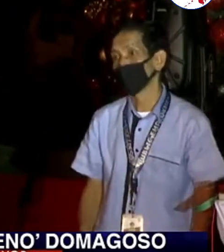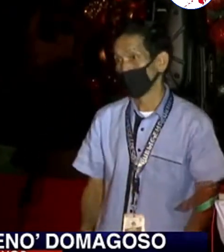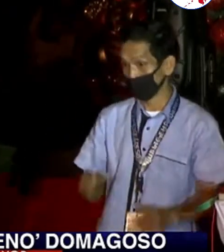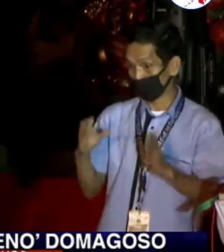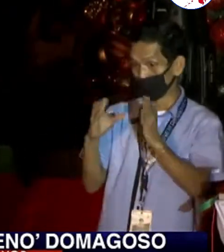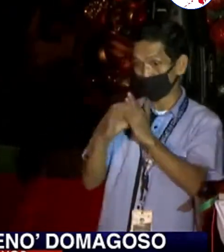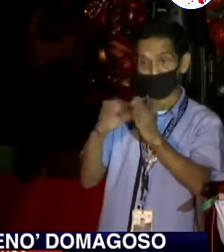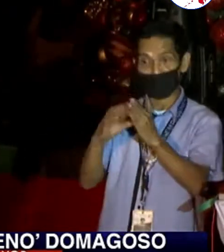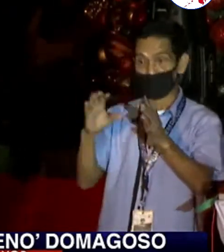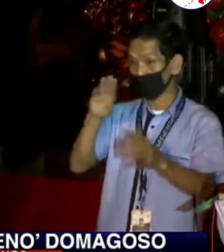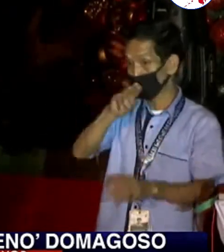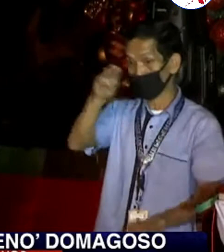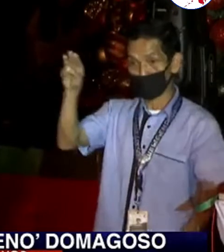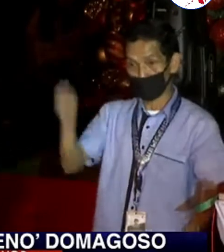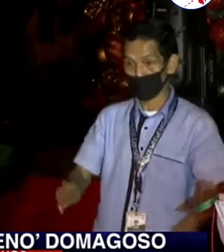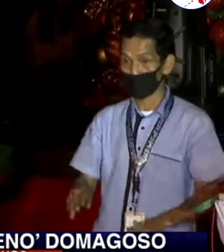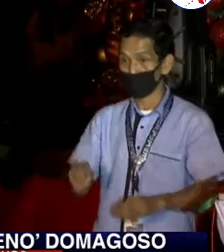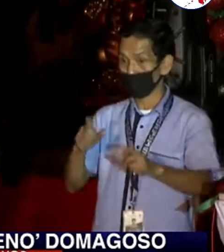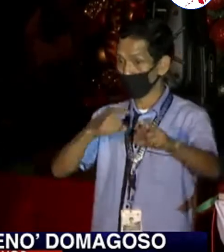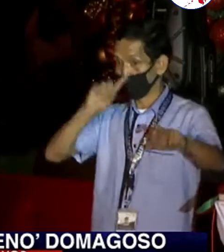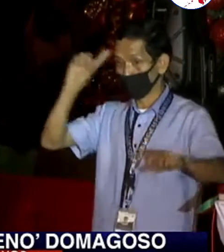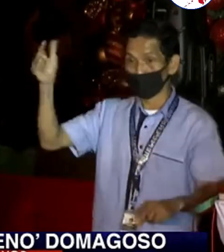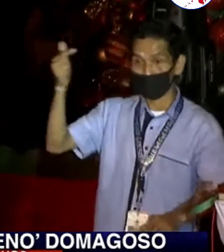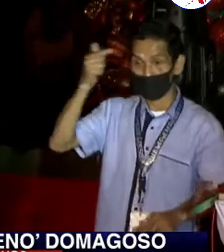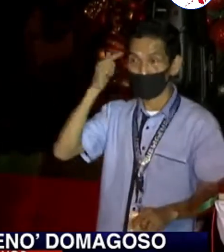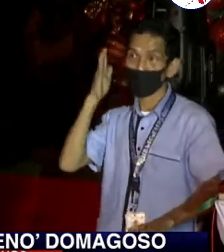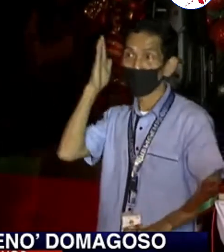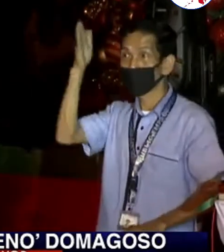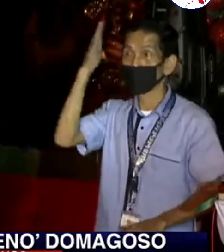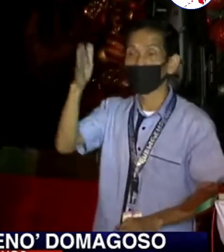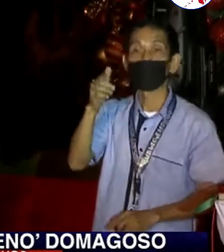ng lungsod ng Maynila o Pamalang Lusod sa darating na